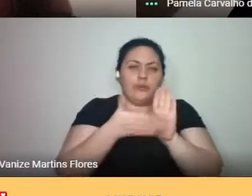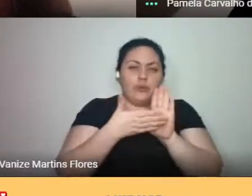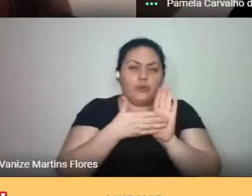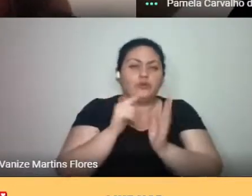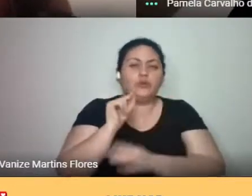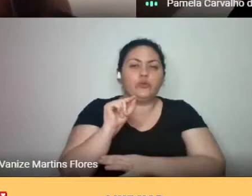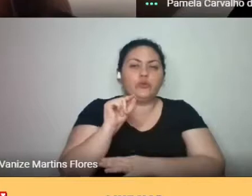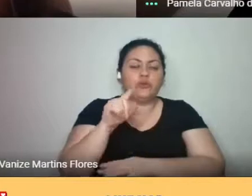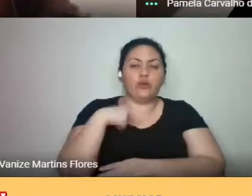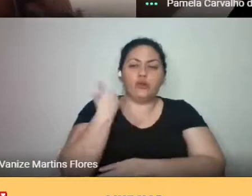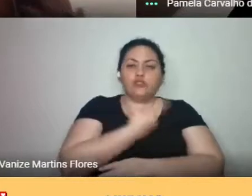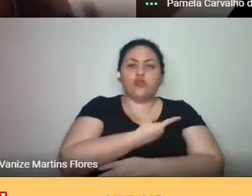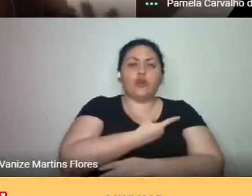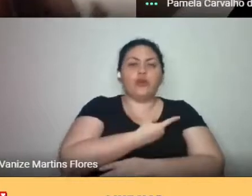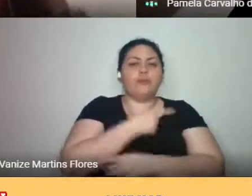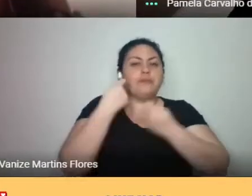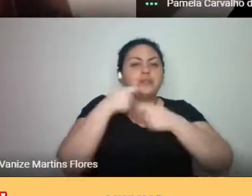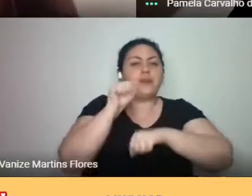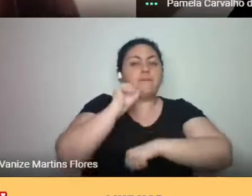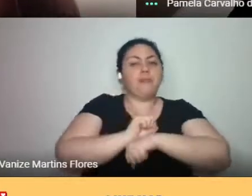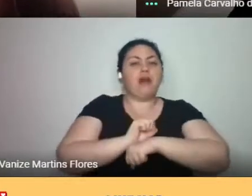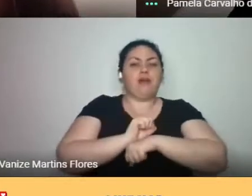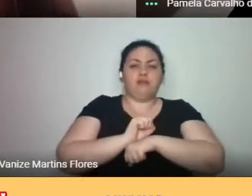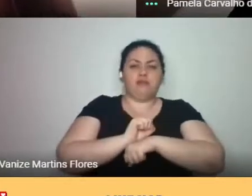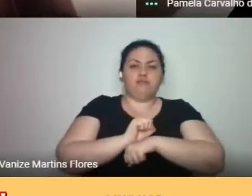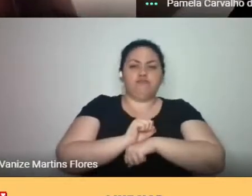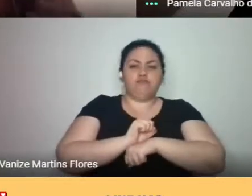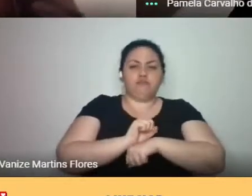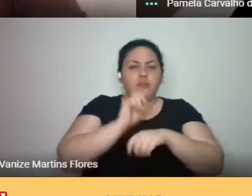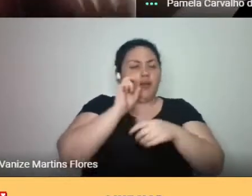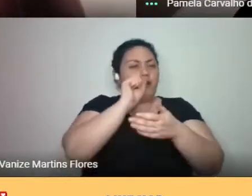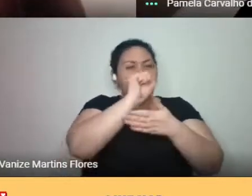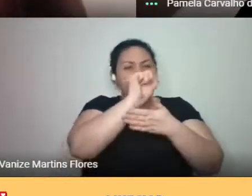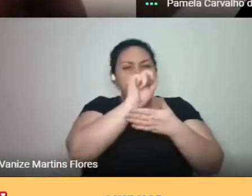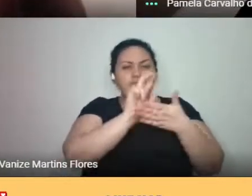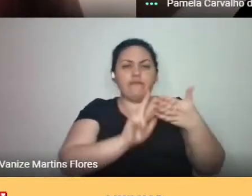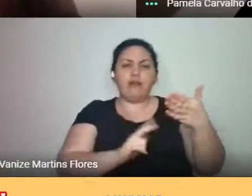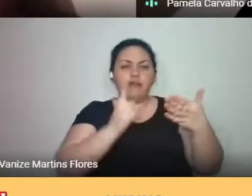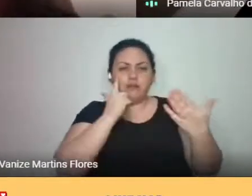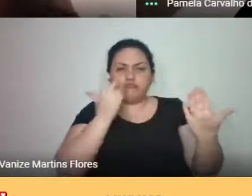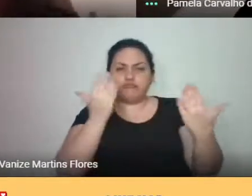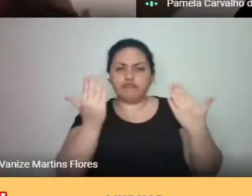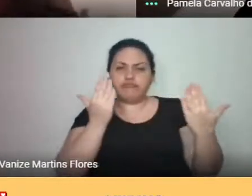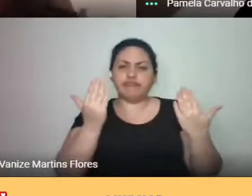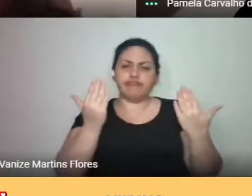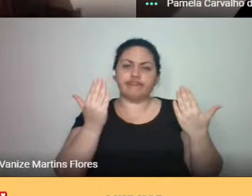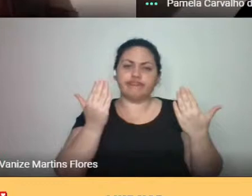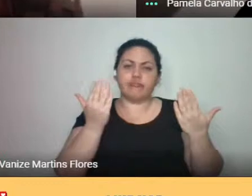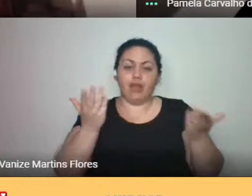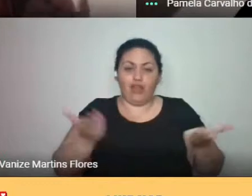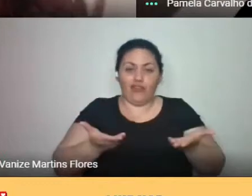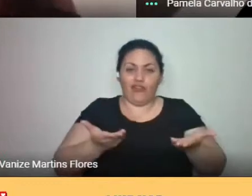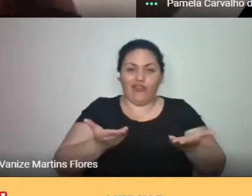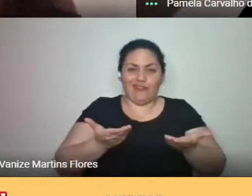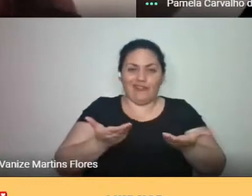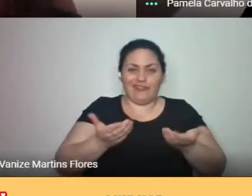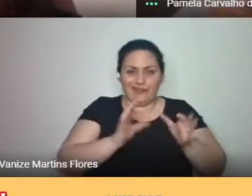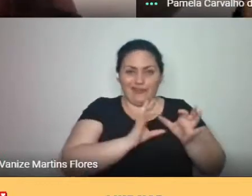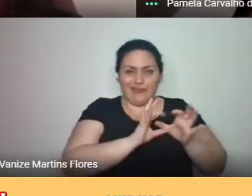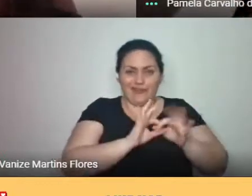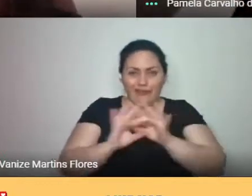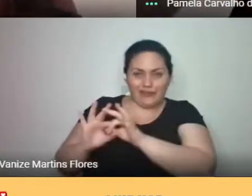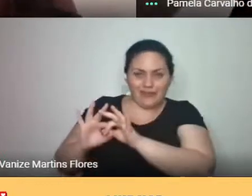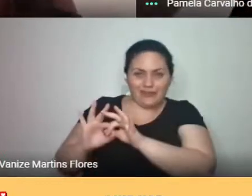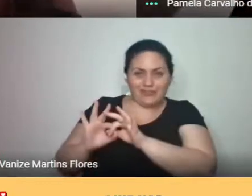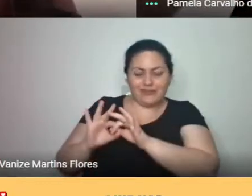parar para avaliar, né? Dentro do nosso contexto, dentro de como nós estamos nos